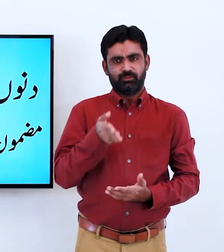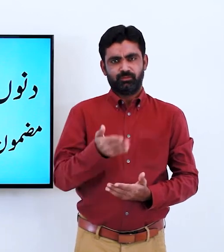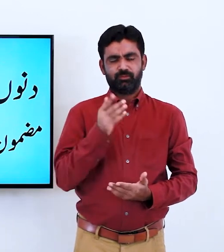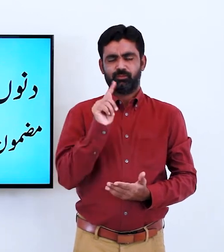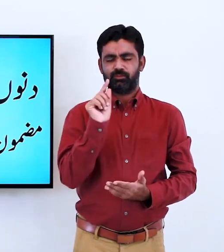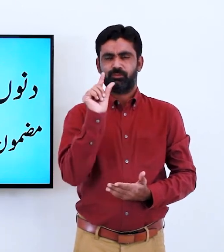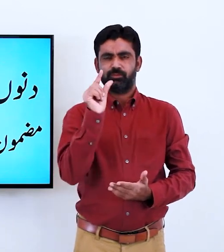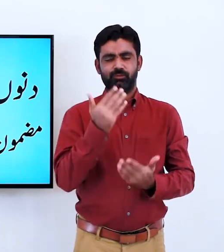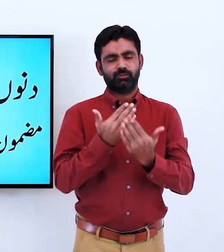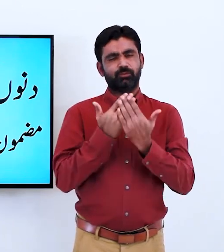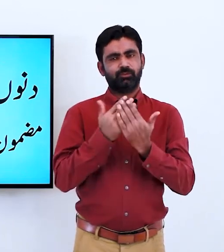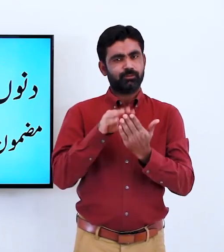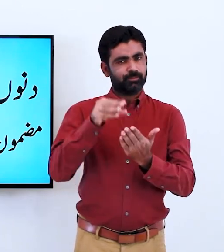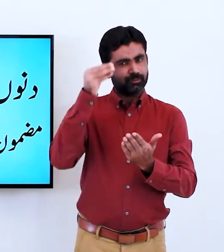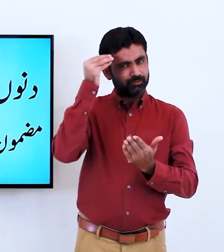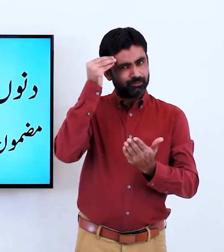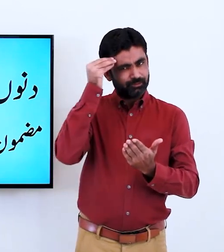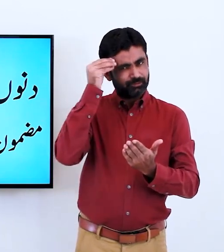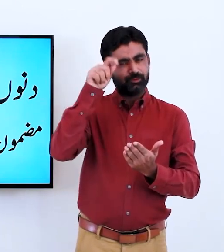आज का उन्वान समझने के लिए वीडियो को तवज्जो से देखिए।